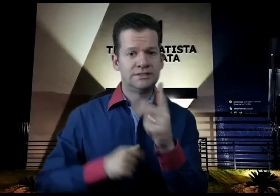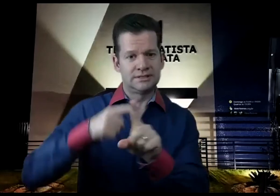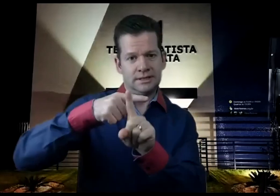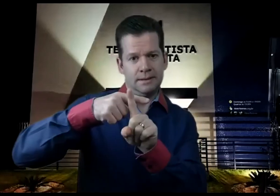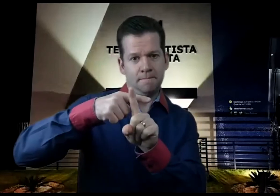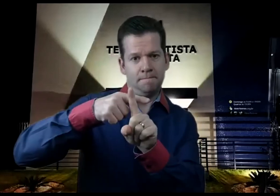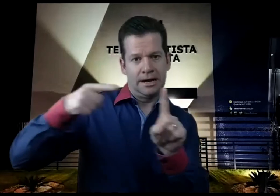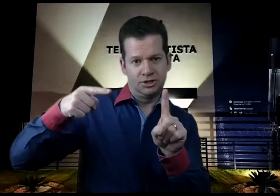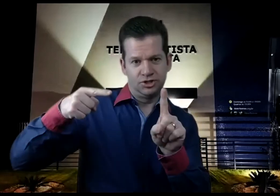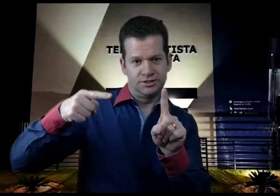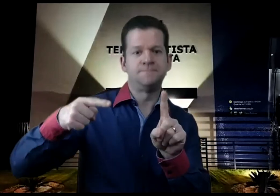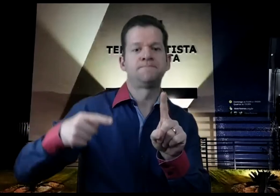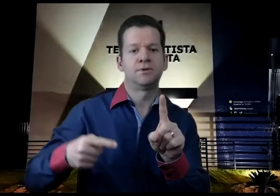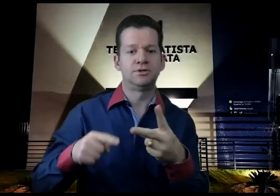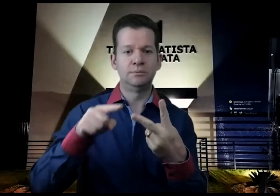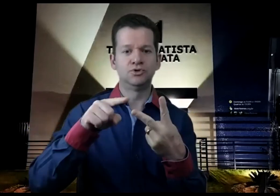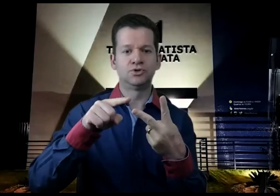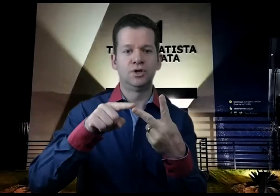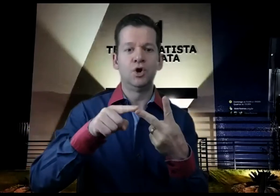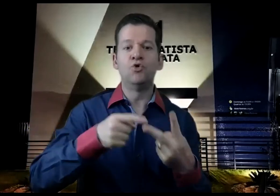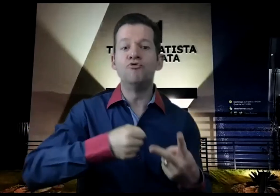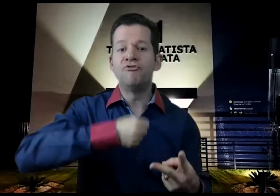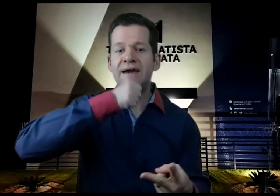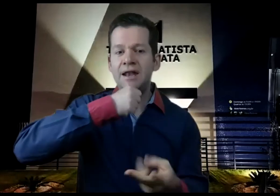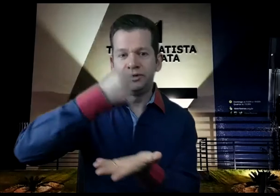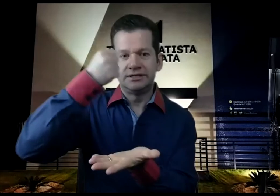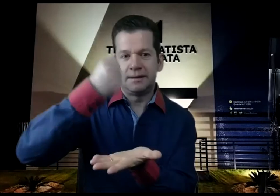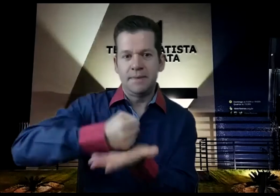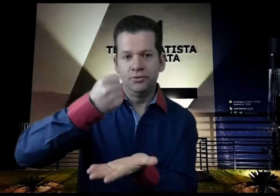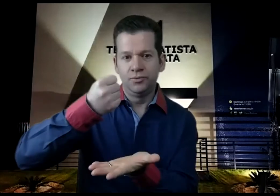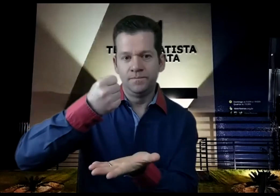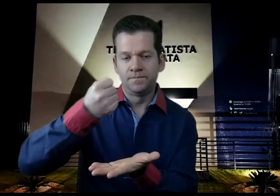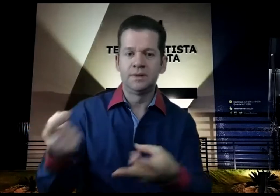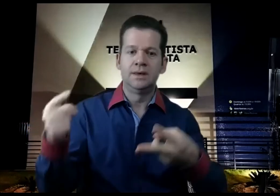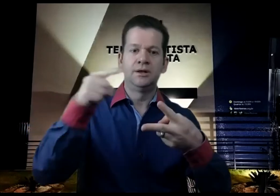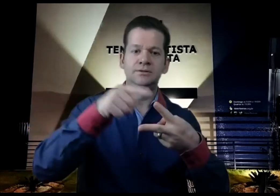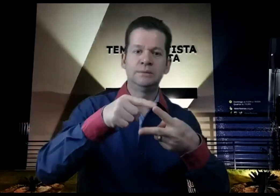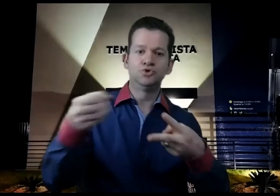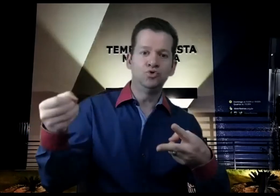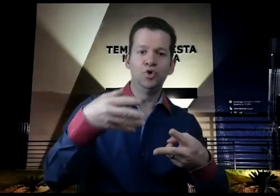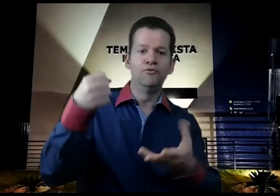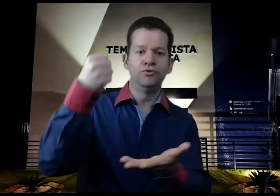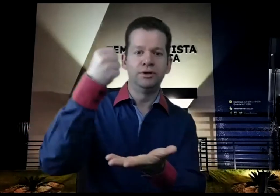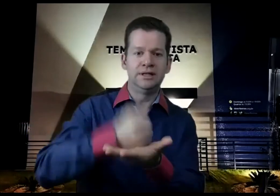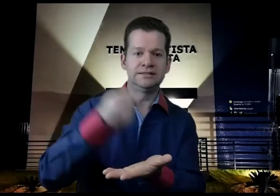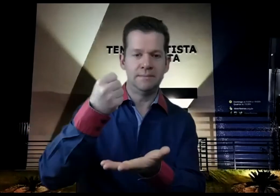duas partes. Nós temos o Velho Testamento, nós temos o Novo